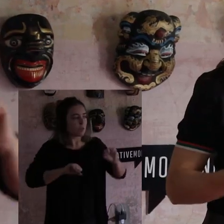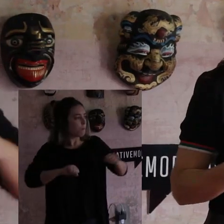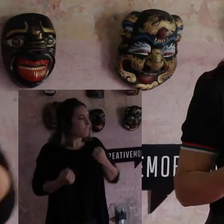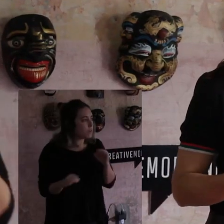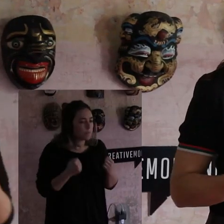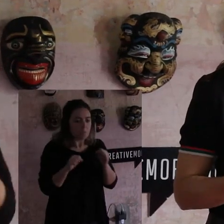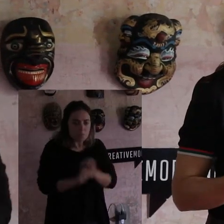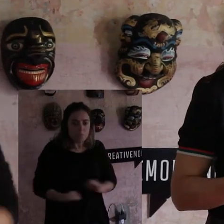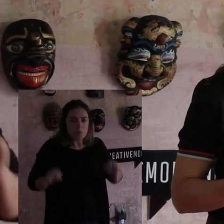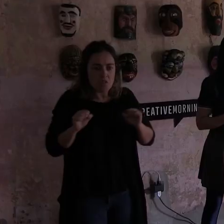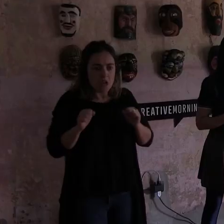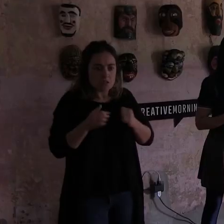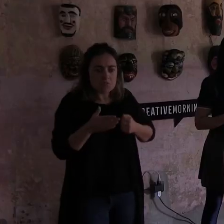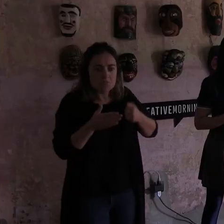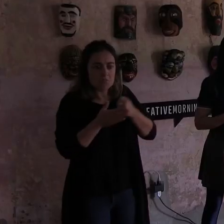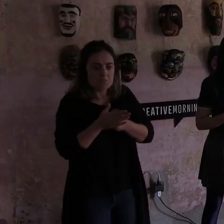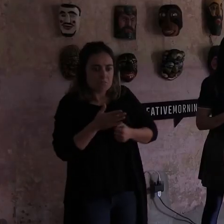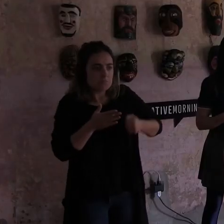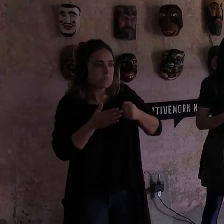moverse,